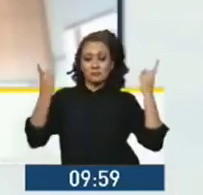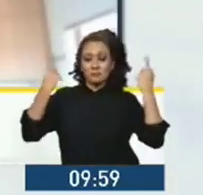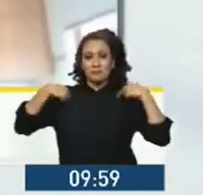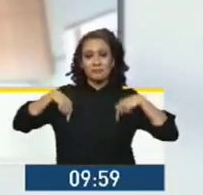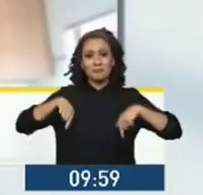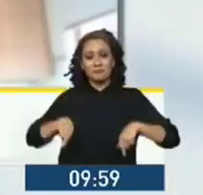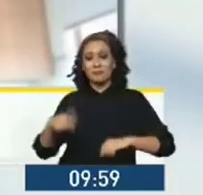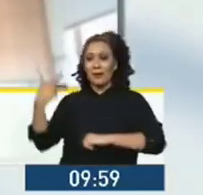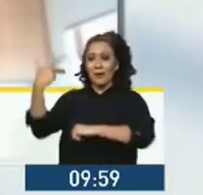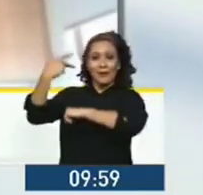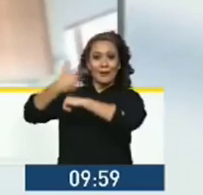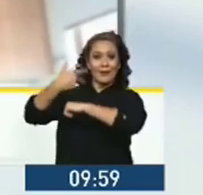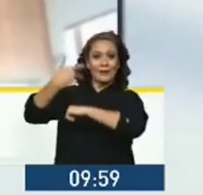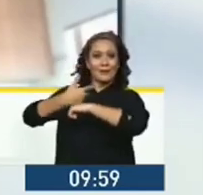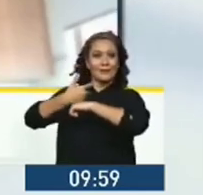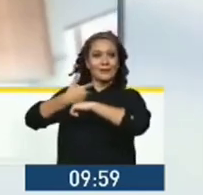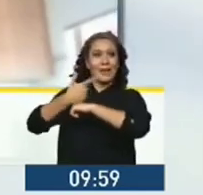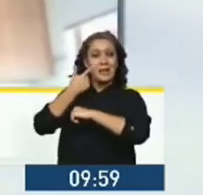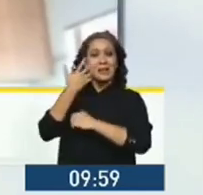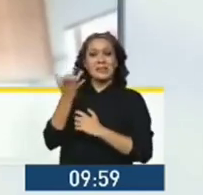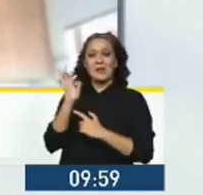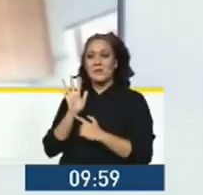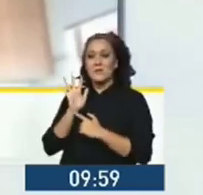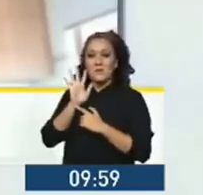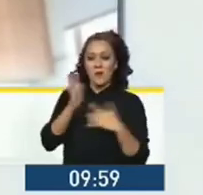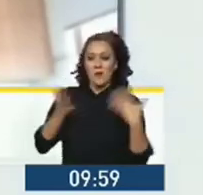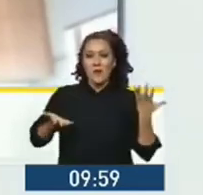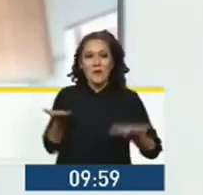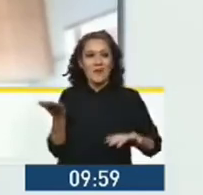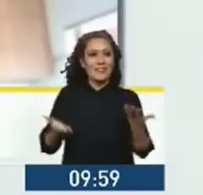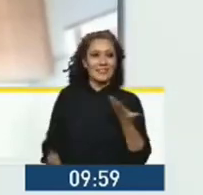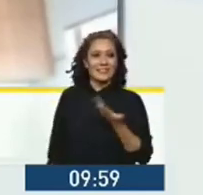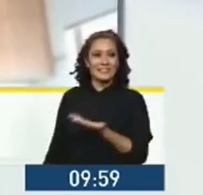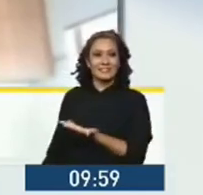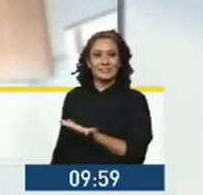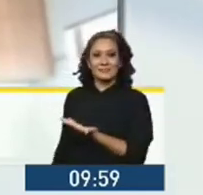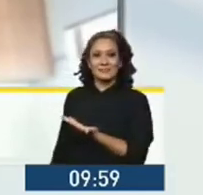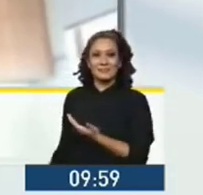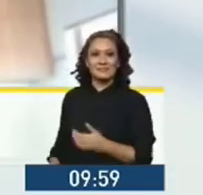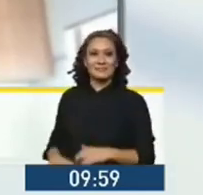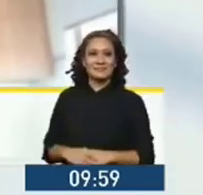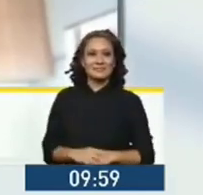uma câmera ligada para querer mostrar as habilidades.